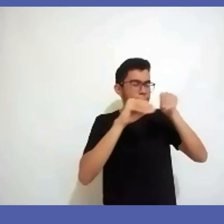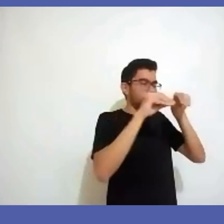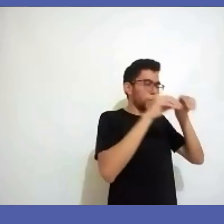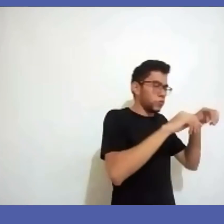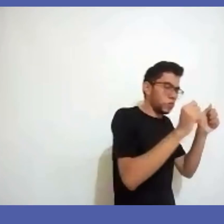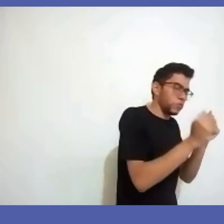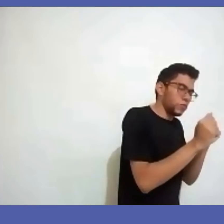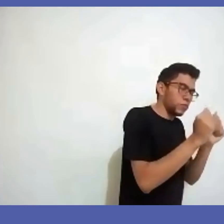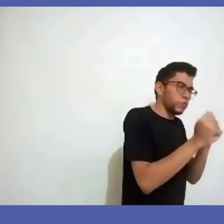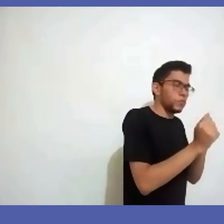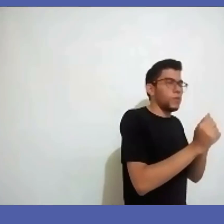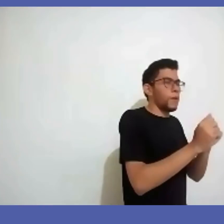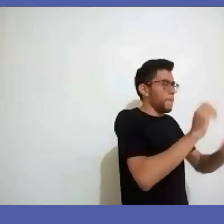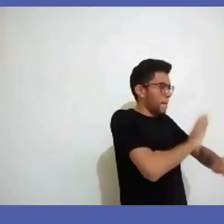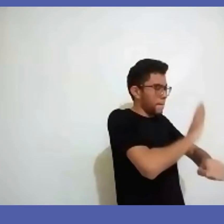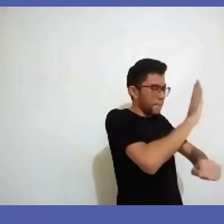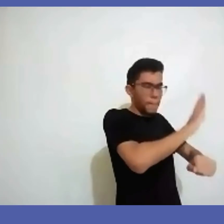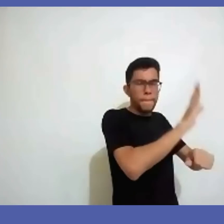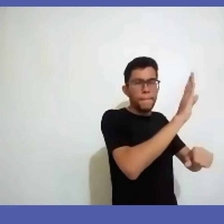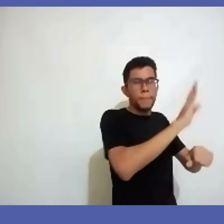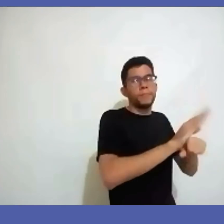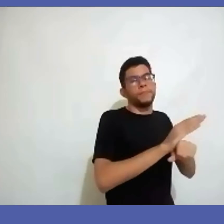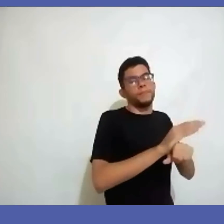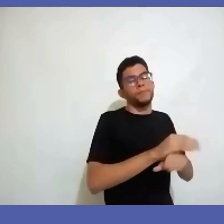dizer, Satanás venceu essa batalha.